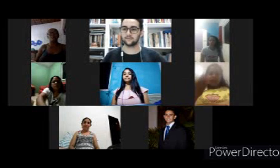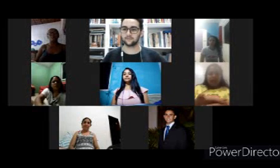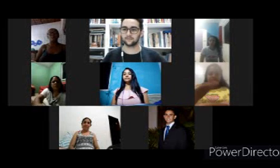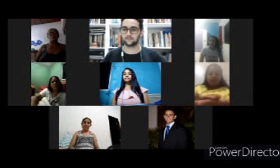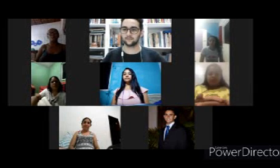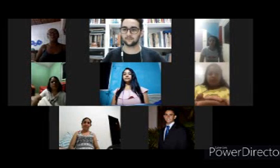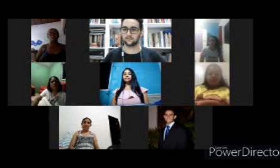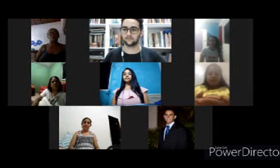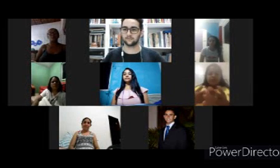abacate,